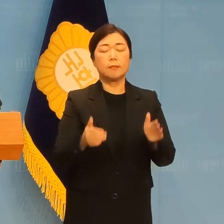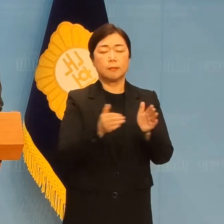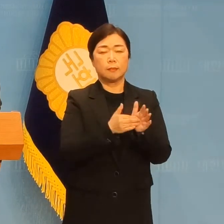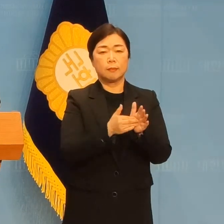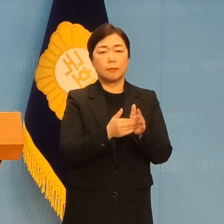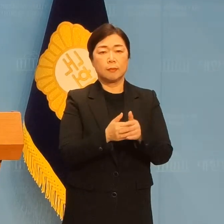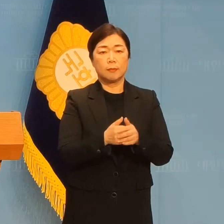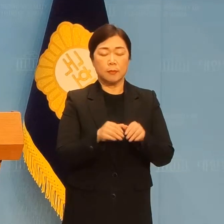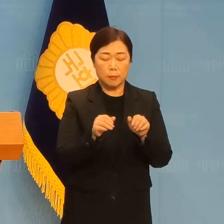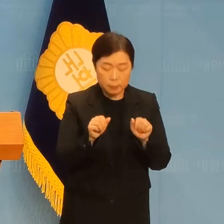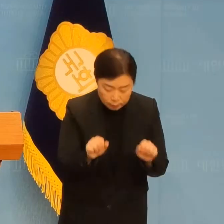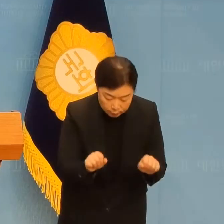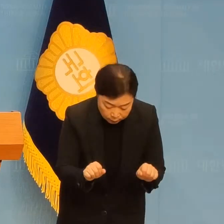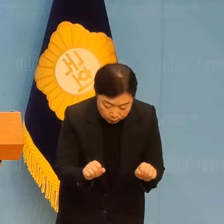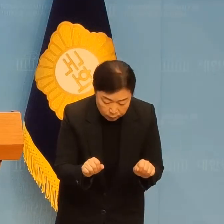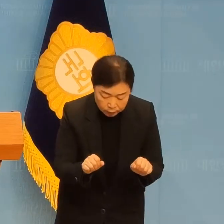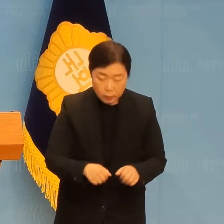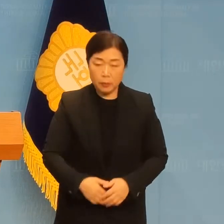이상입니다.